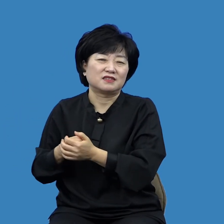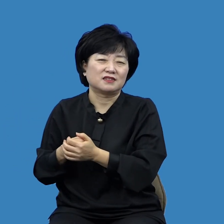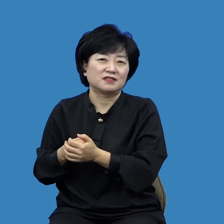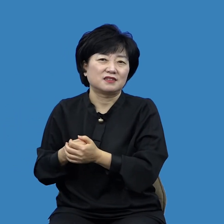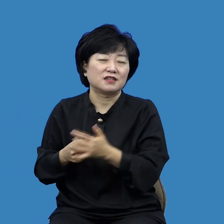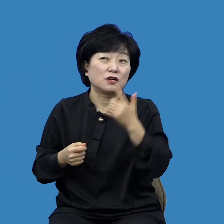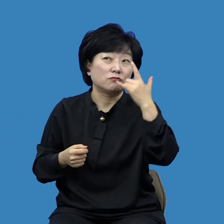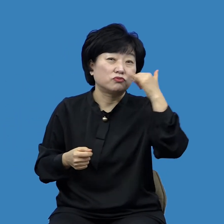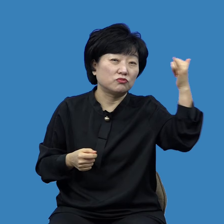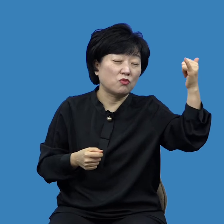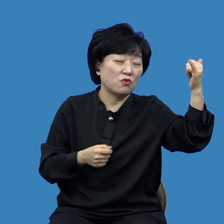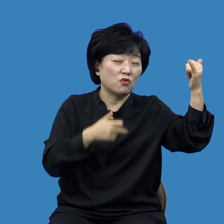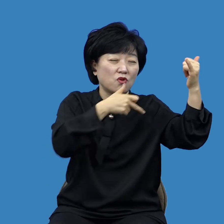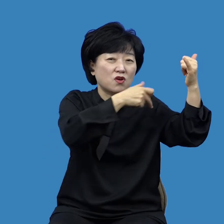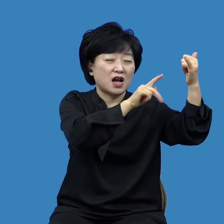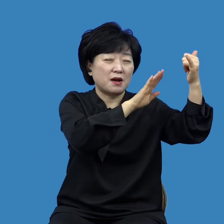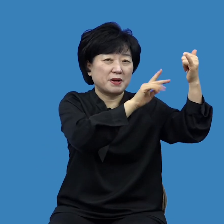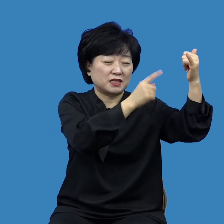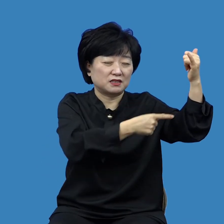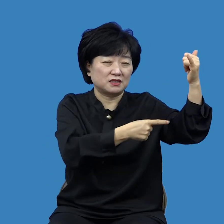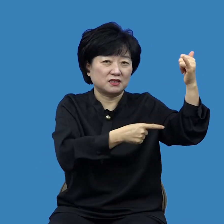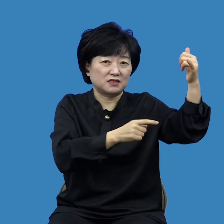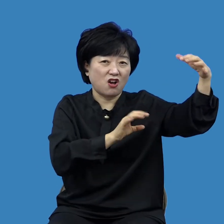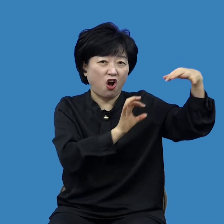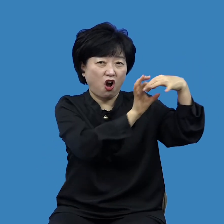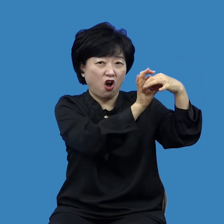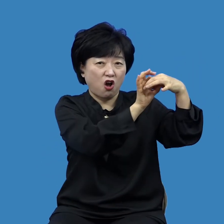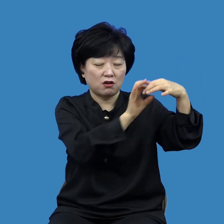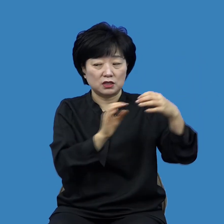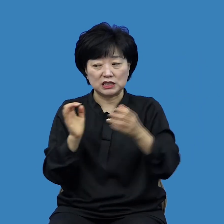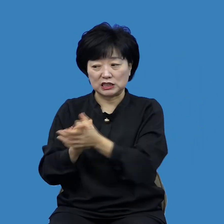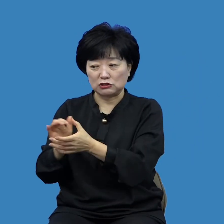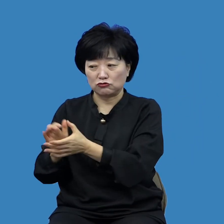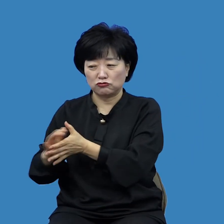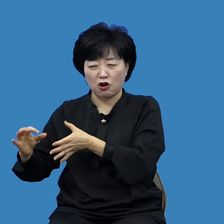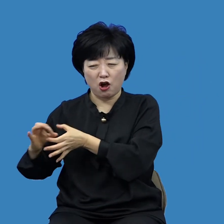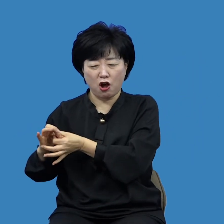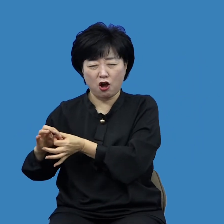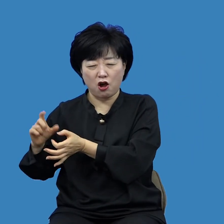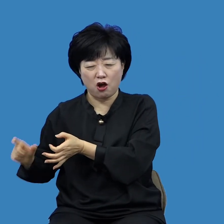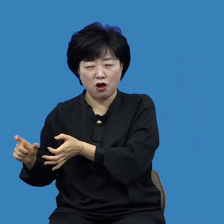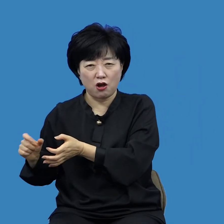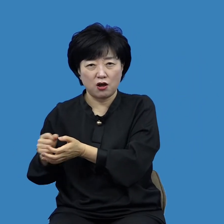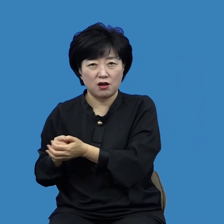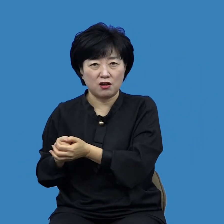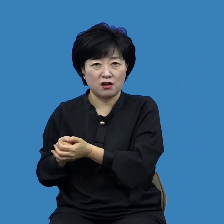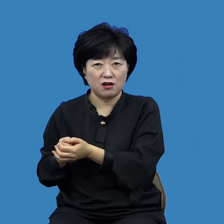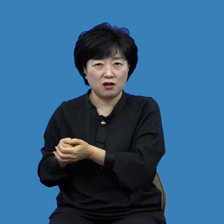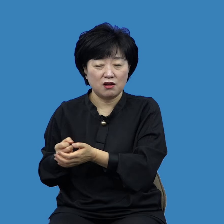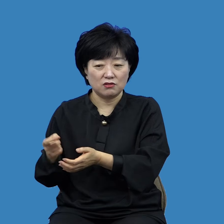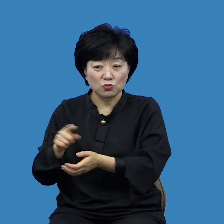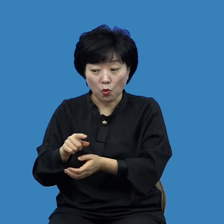부모를 카바드하든지 친구를 친구도 카바드 안 하는 사람이 있어. 이런 사람은요, 자기 집 개라도 카바드하고 있어.